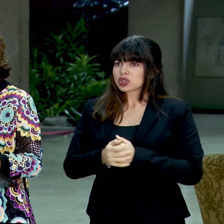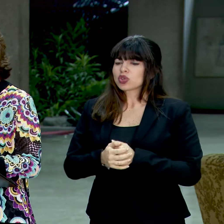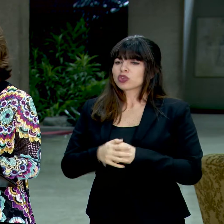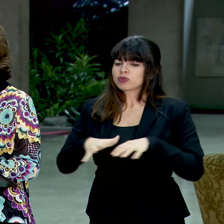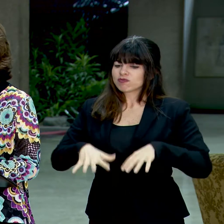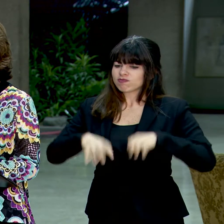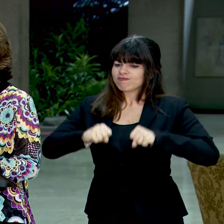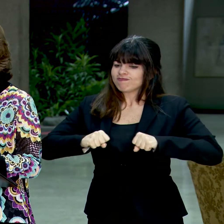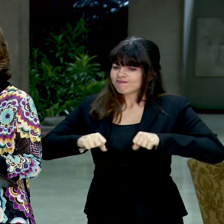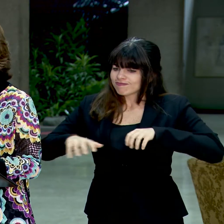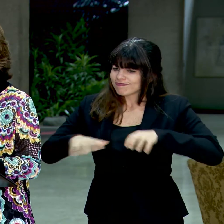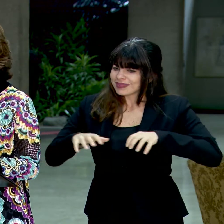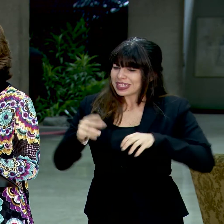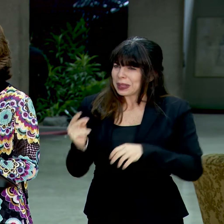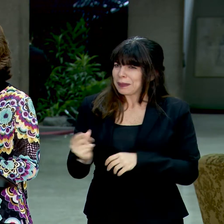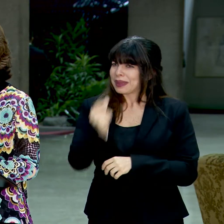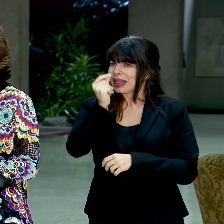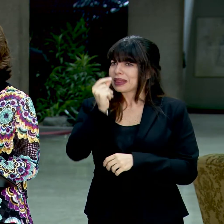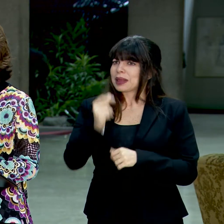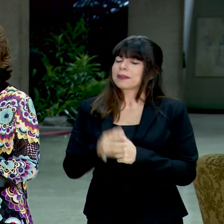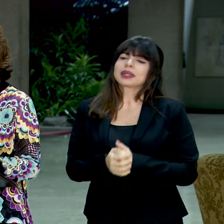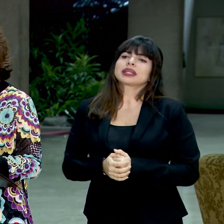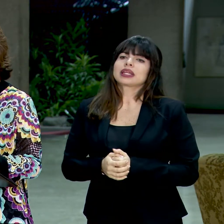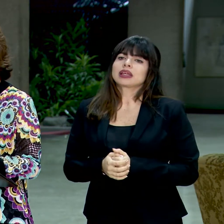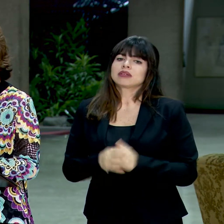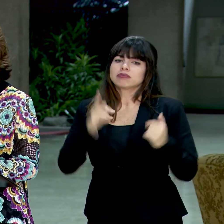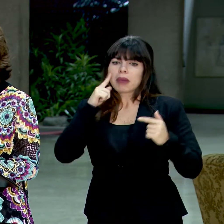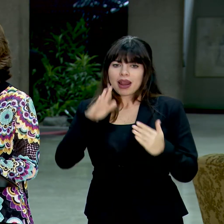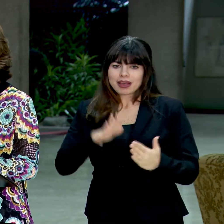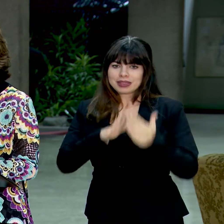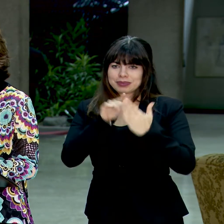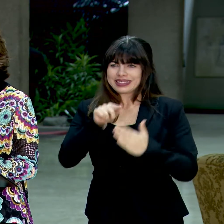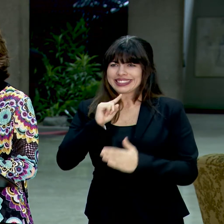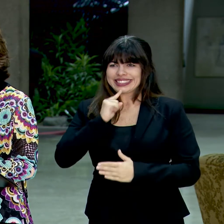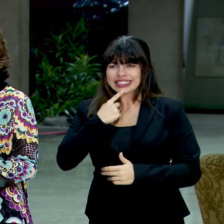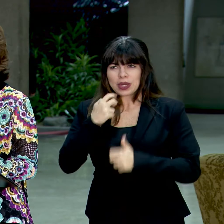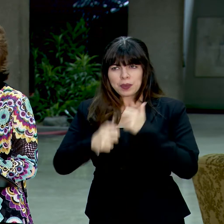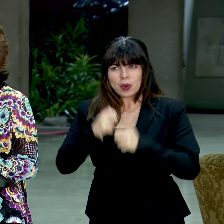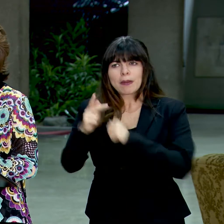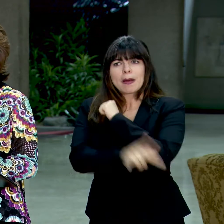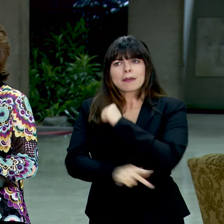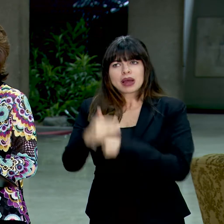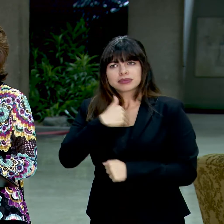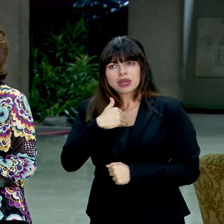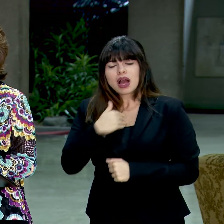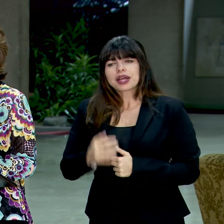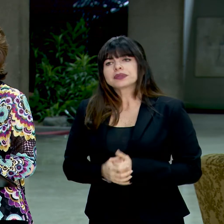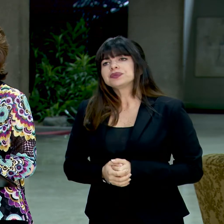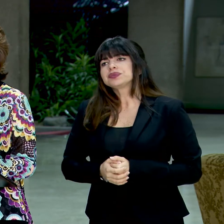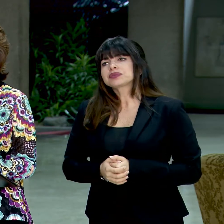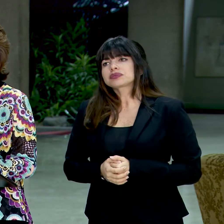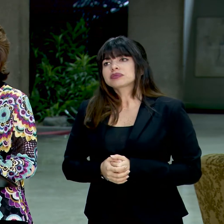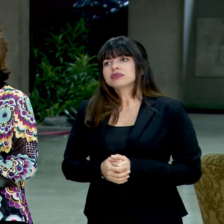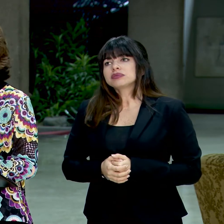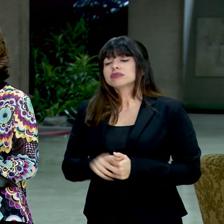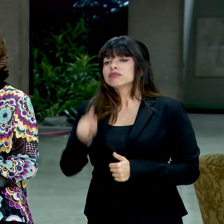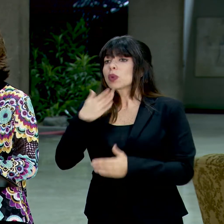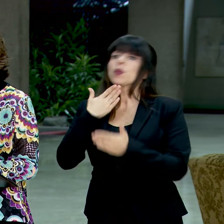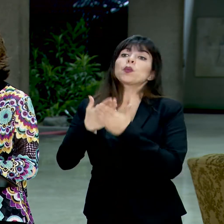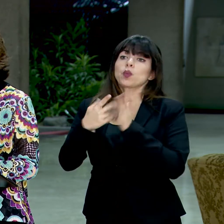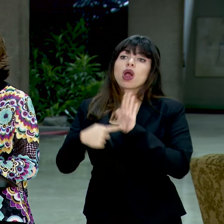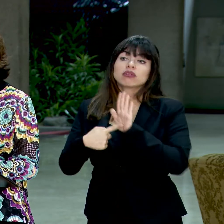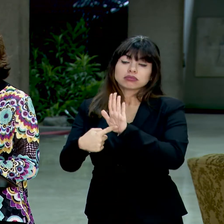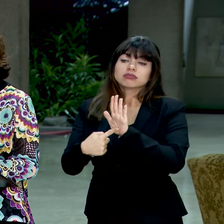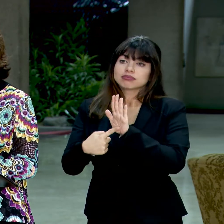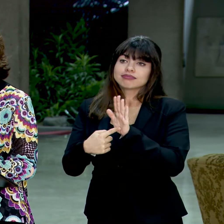tomar acciones inmediatas frente a este grave problema que tiene el país. Es una buena señal,